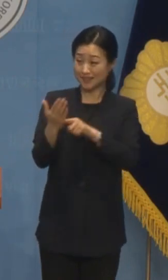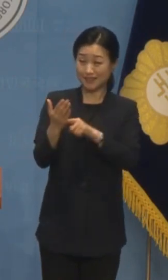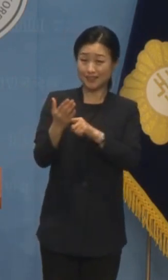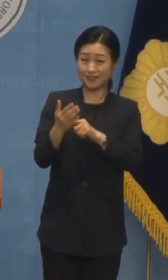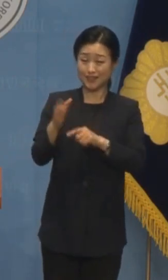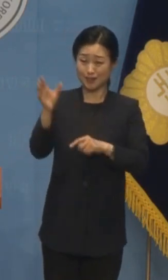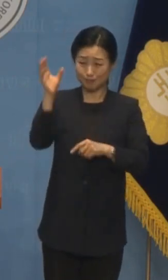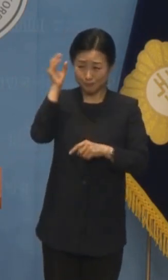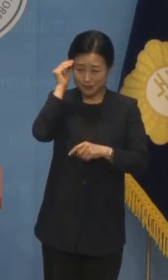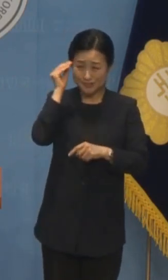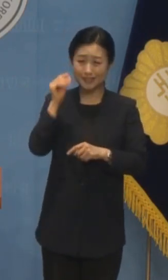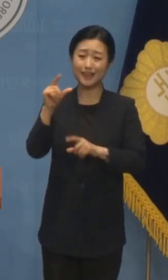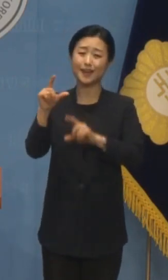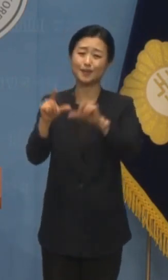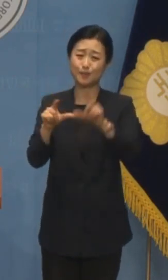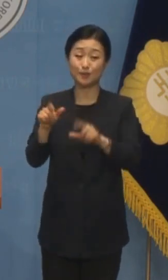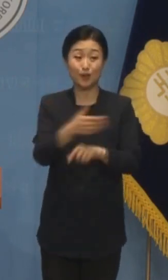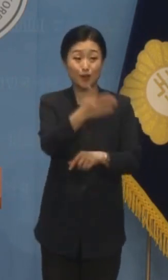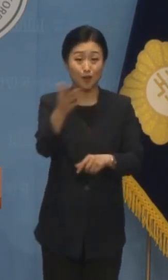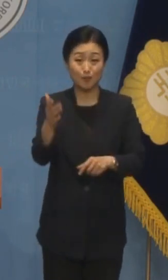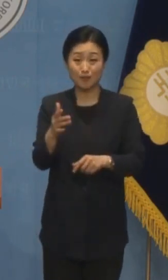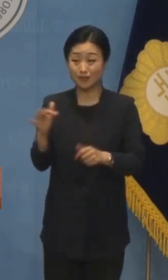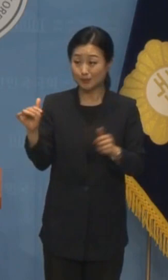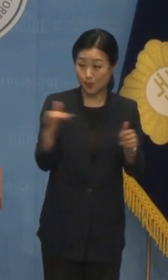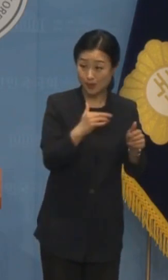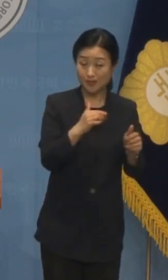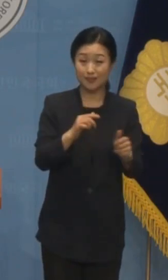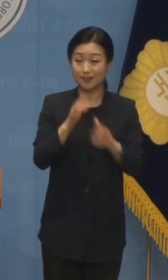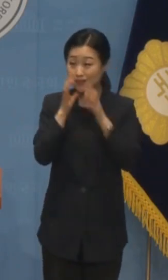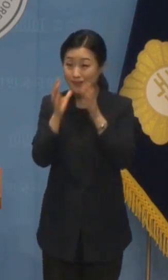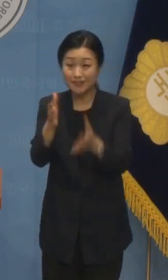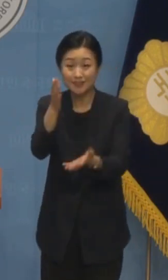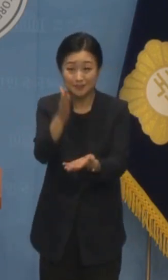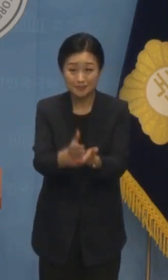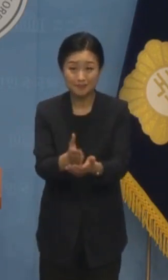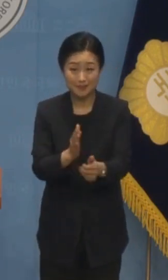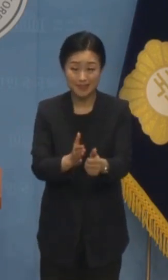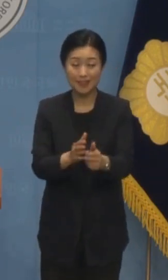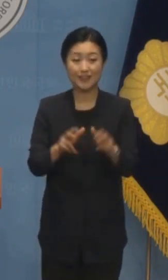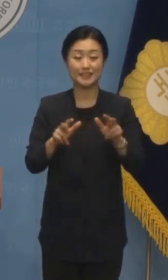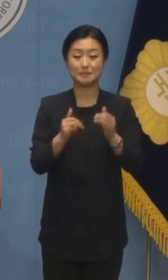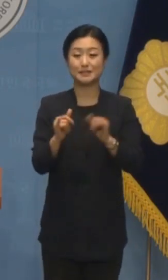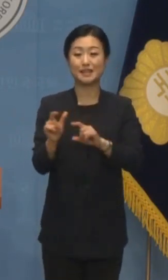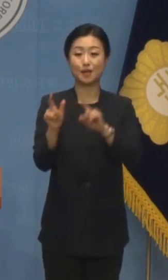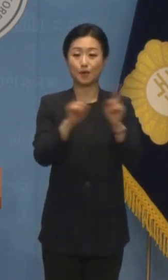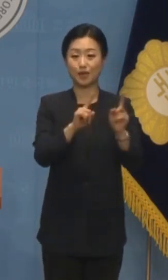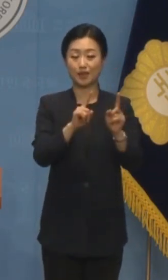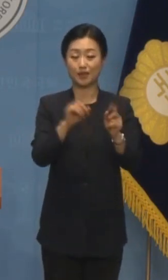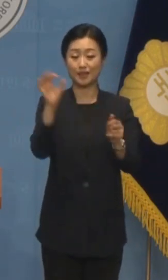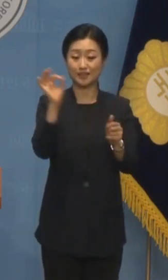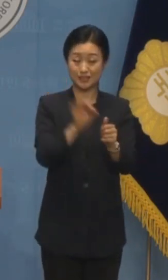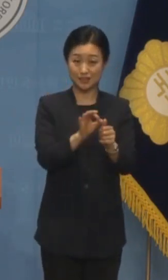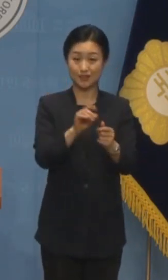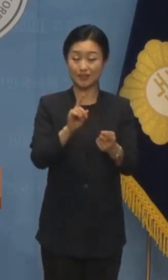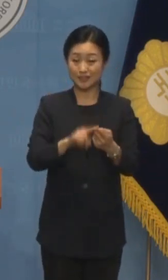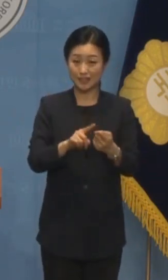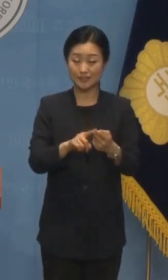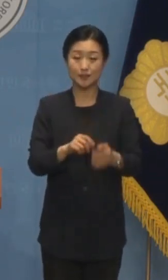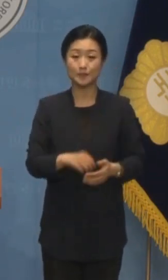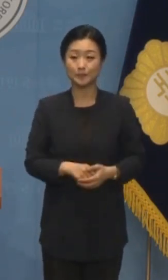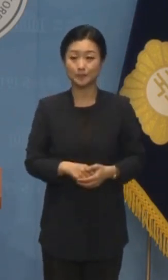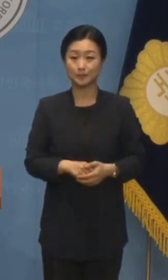무식한 마타도어에 더 이상 속지 말아야 한다는 말씀을 드립니다. 이제 민생회복지원금 반대 논거에 대한